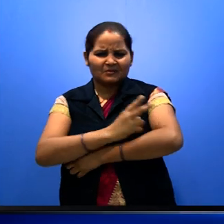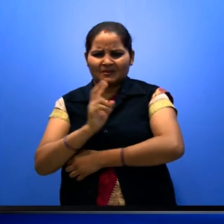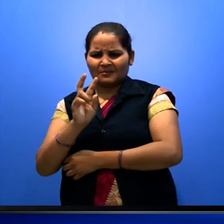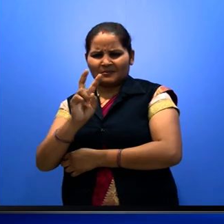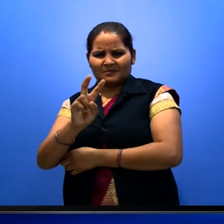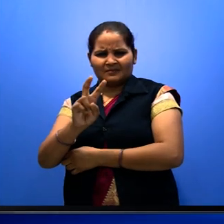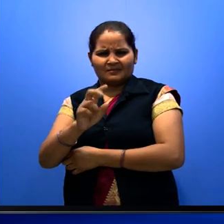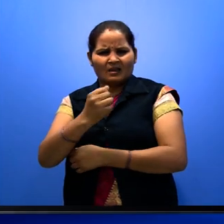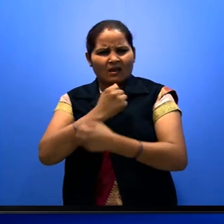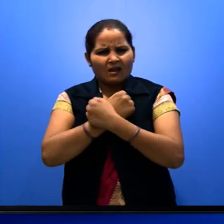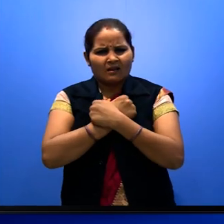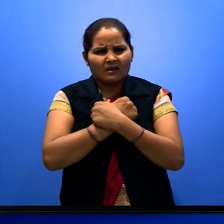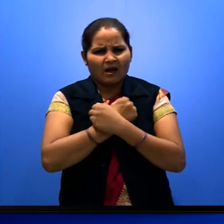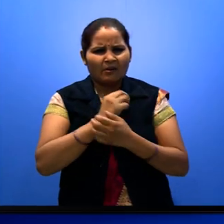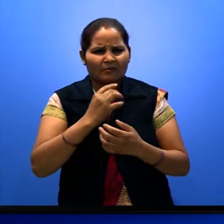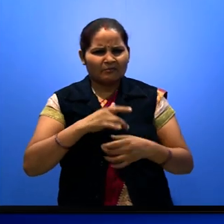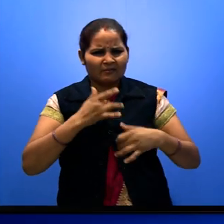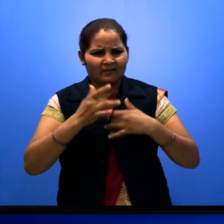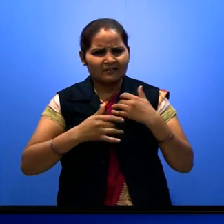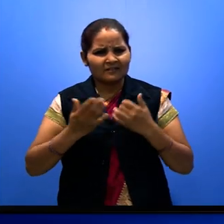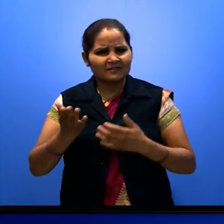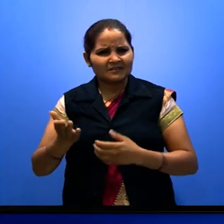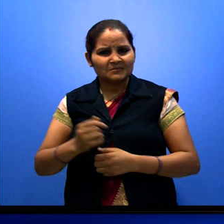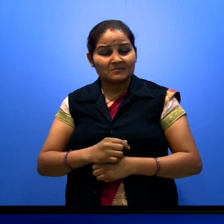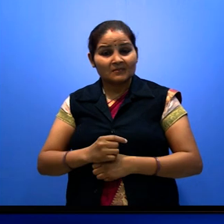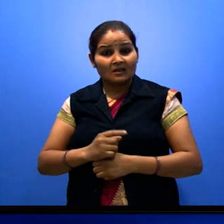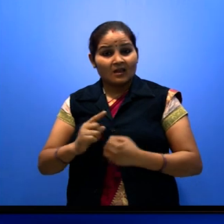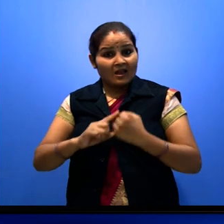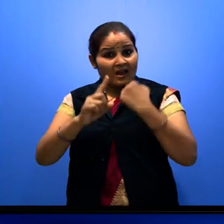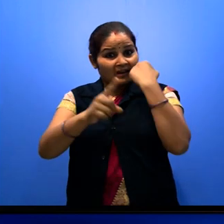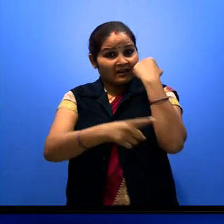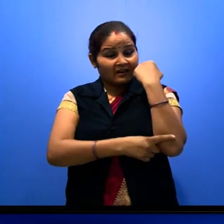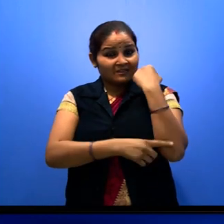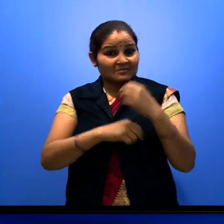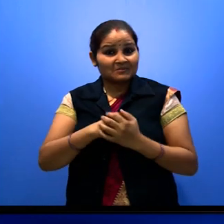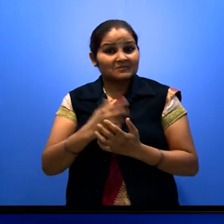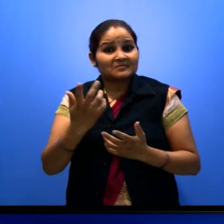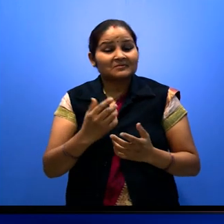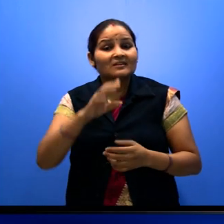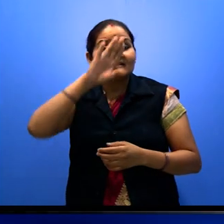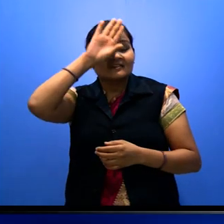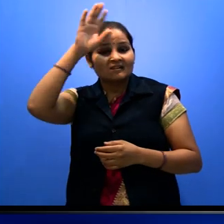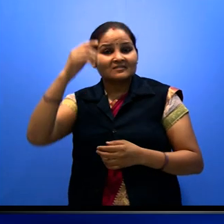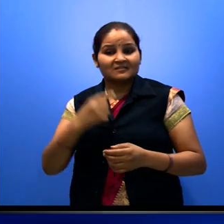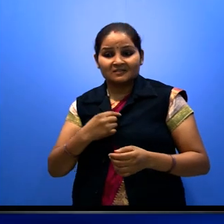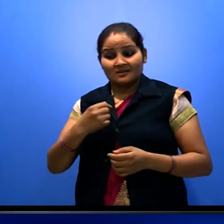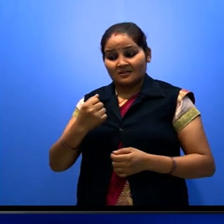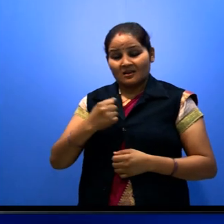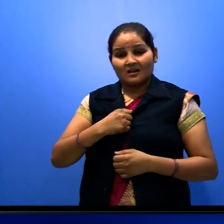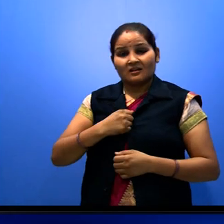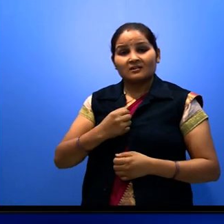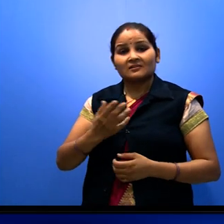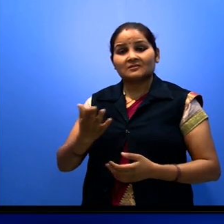ऊपर प्यार आने लगा। और आखिर एक दिन आया जब राजा ने विद्यामती के